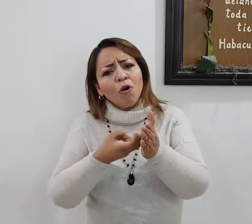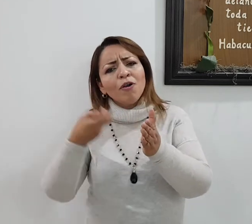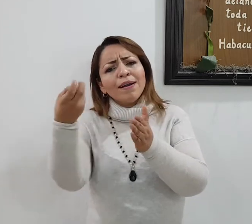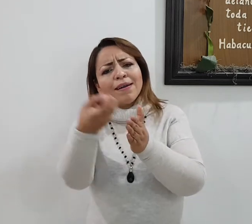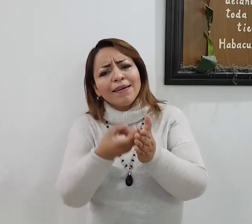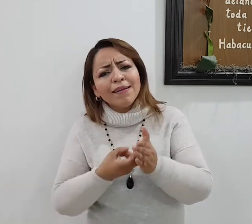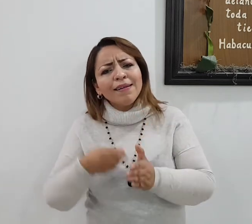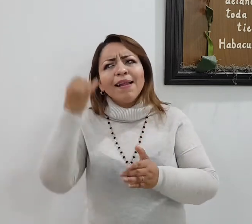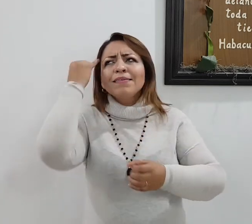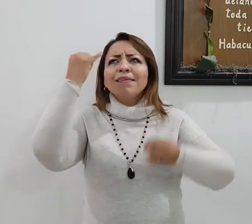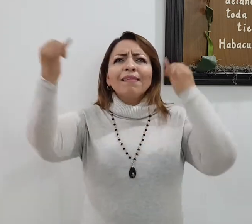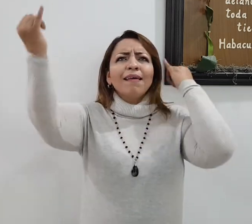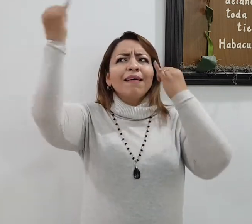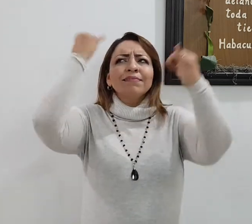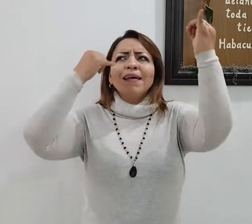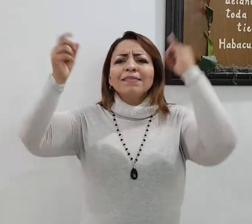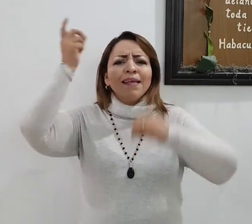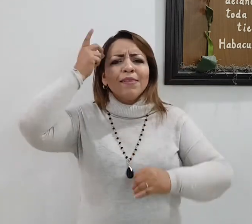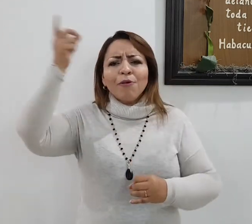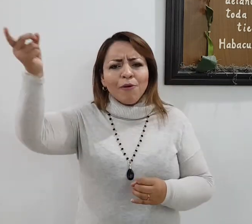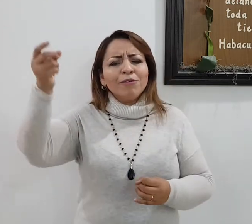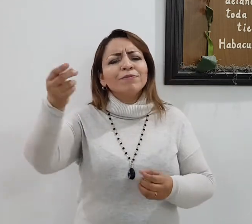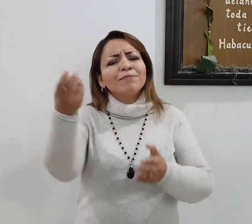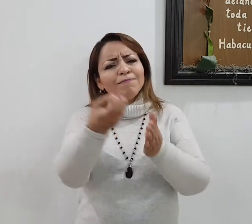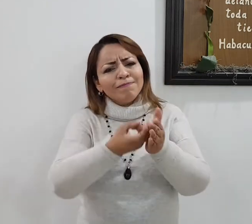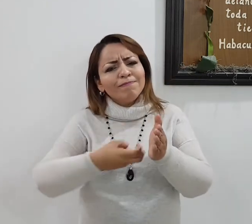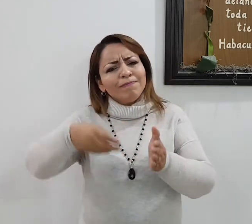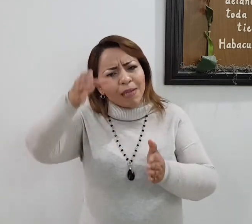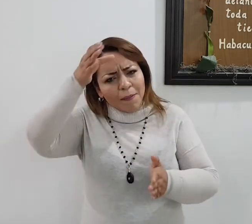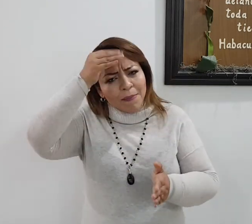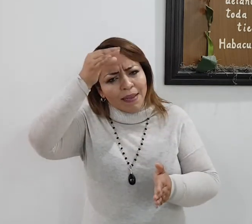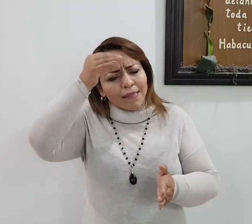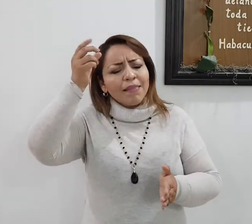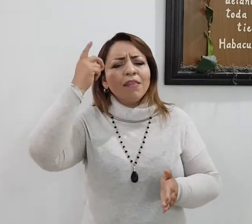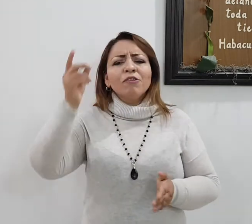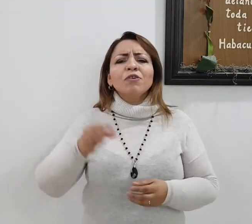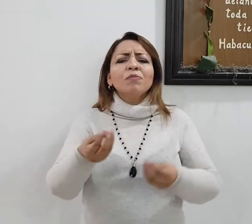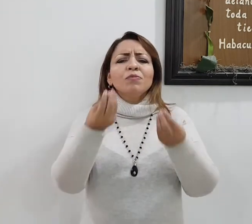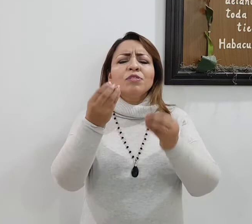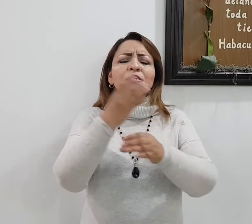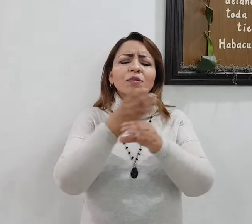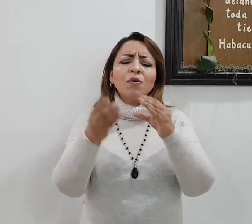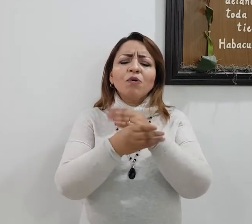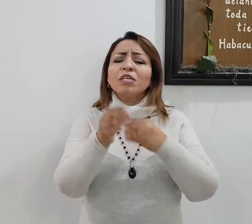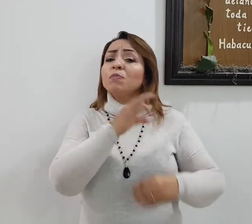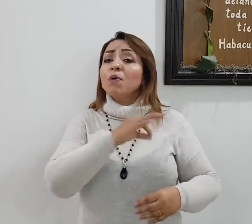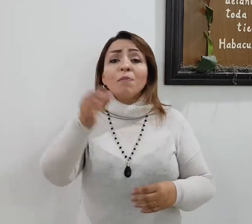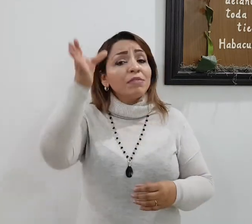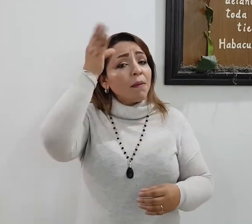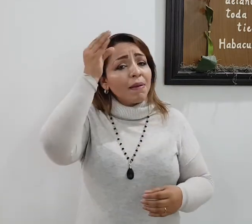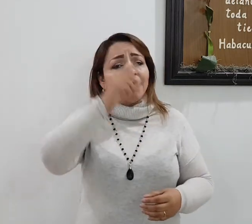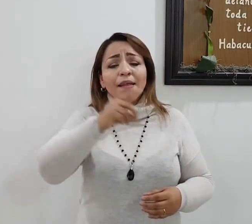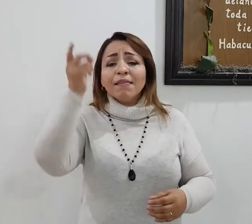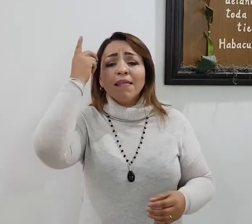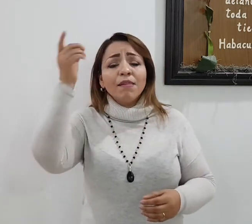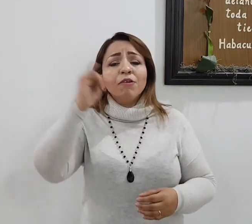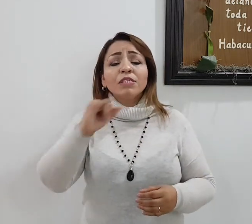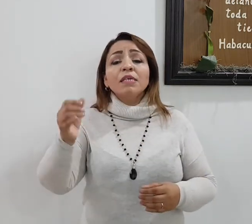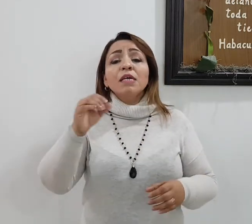Dios. Tantas y tantas cosas que tenemos que aprender sobre Él. Hay mucho sobre Dios, hermanos, por conocer en su palabra, más de lo